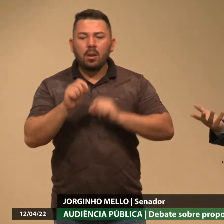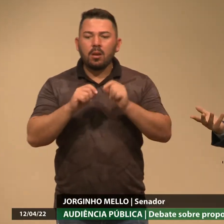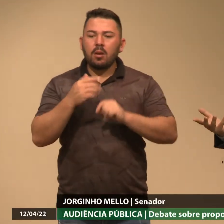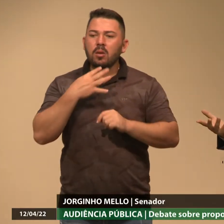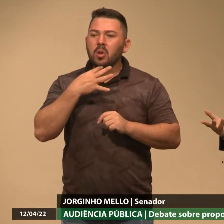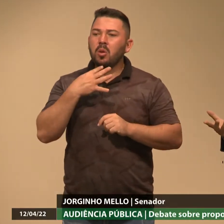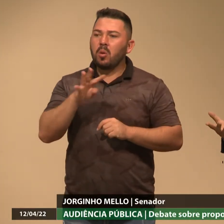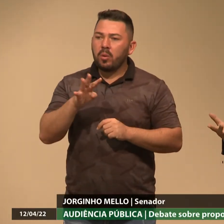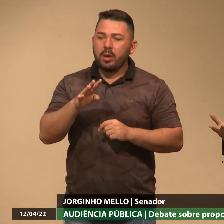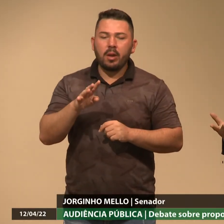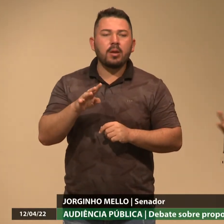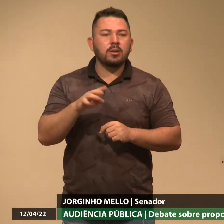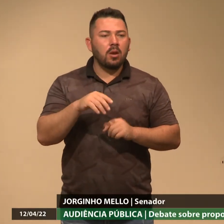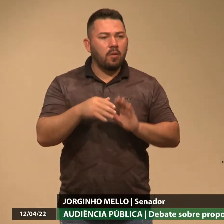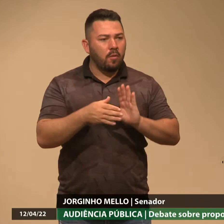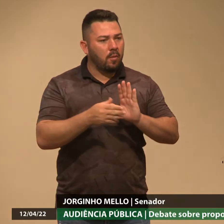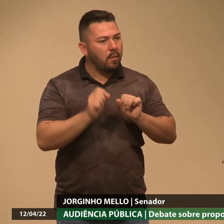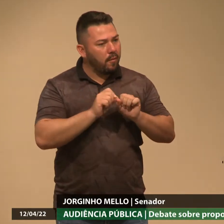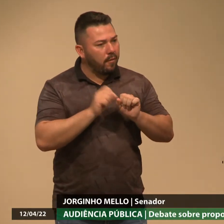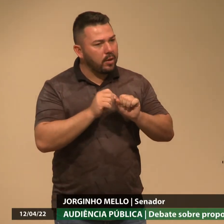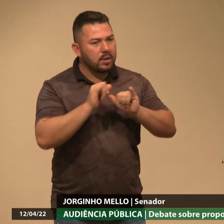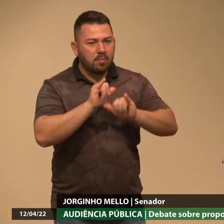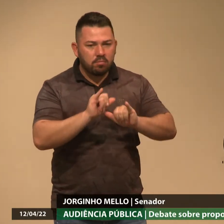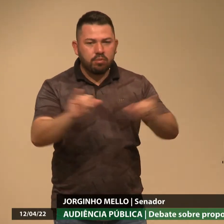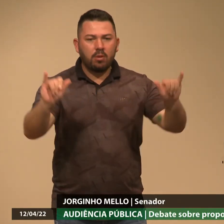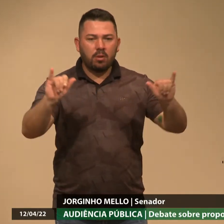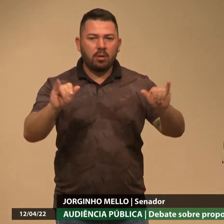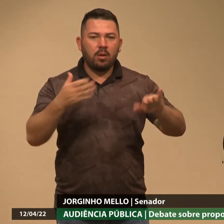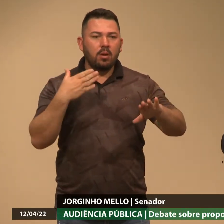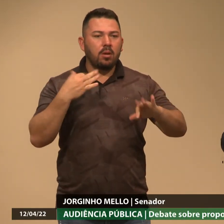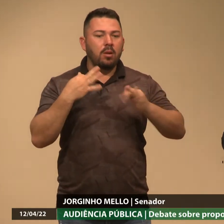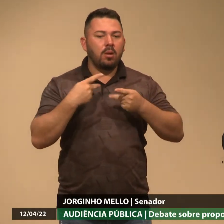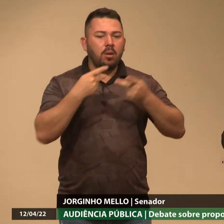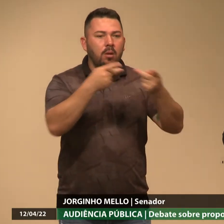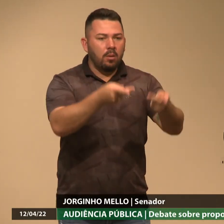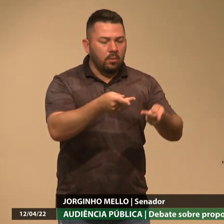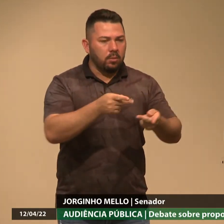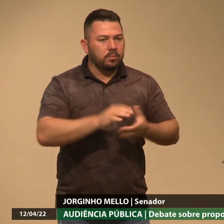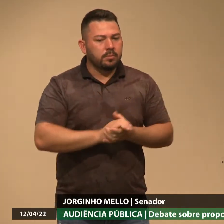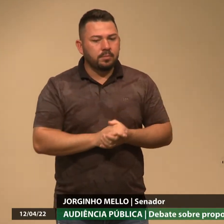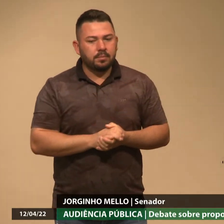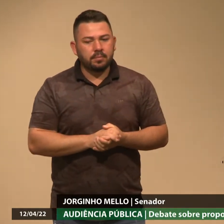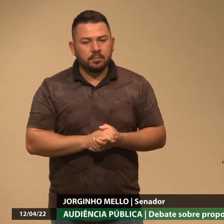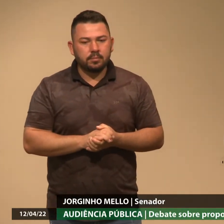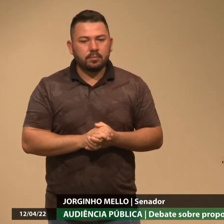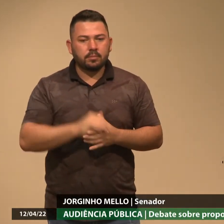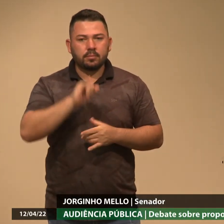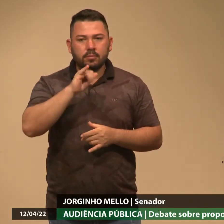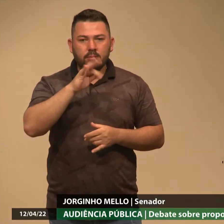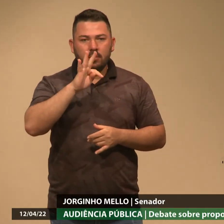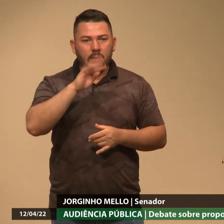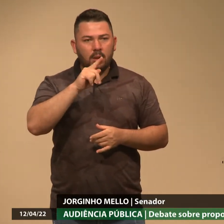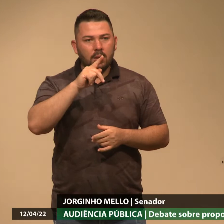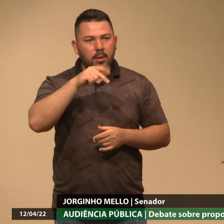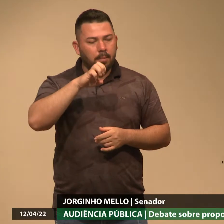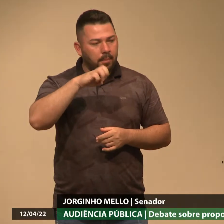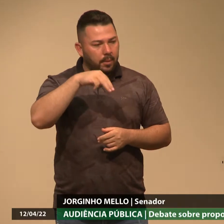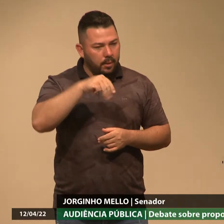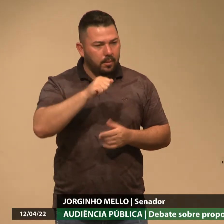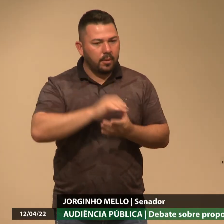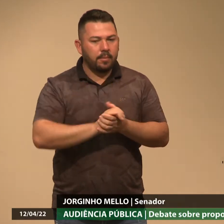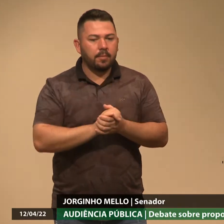conhece eu vou fazer uma propaganda agora visita o Clube de Tiro de Itapema vinchester